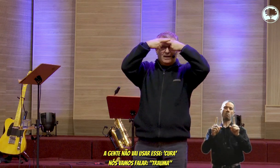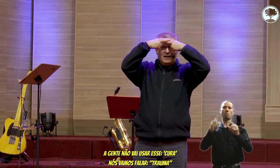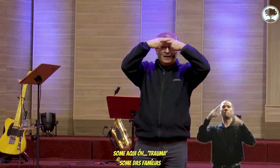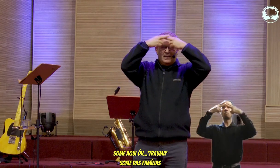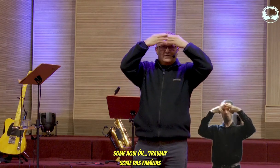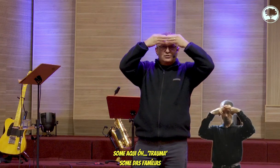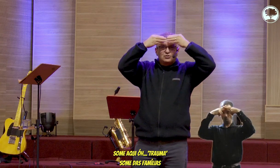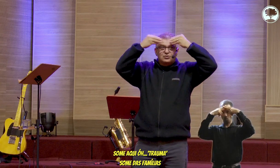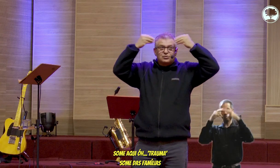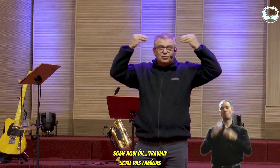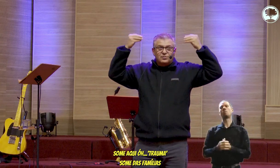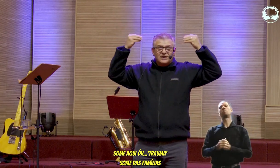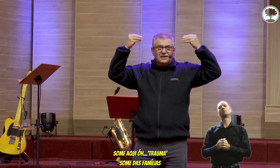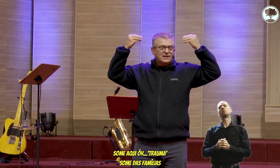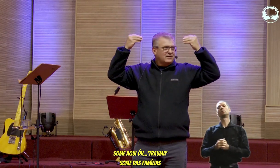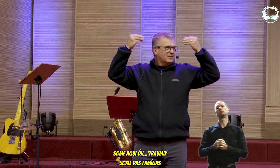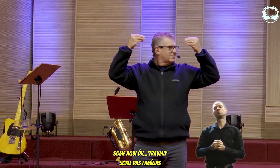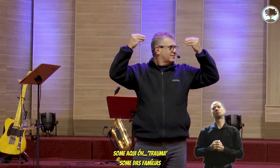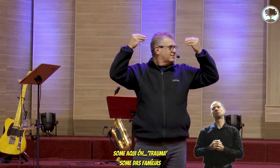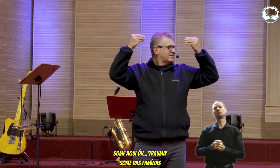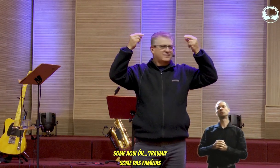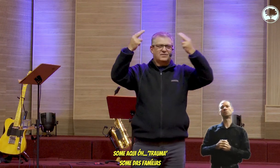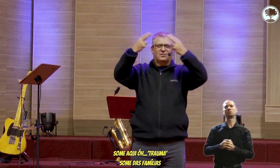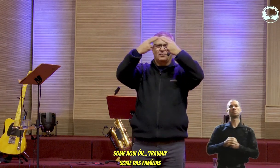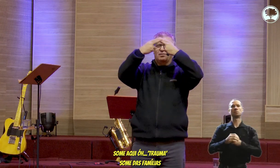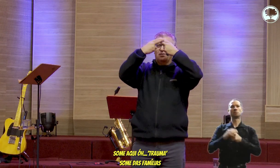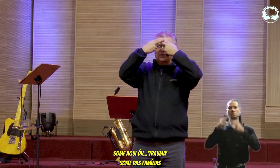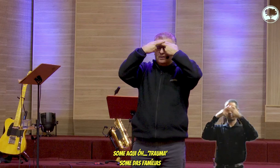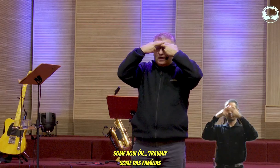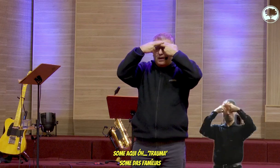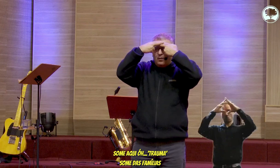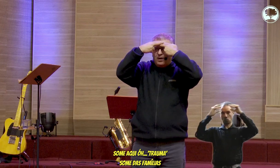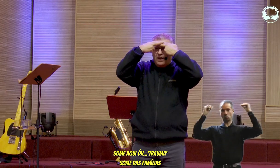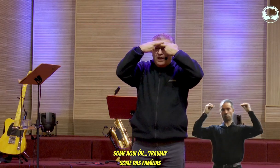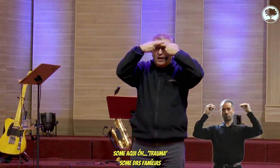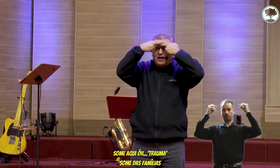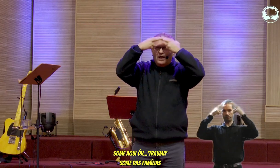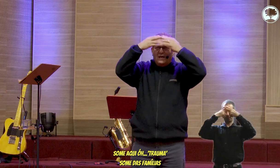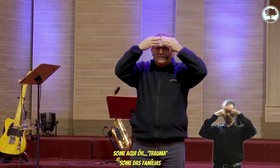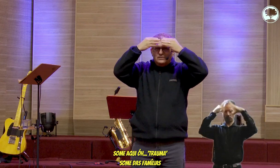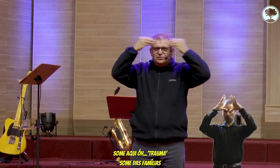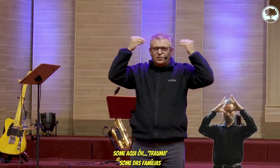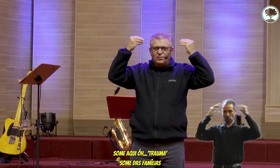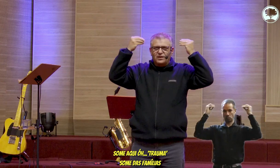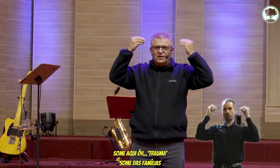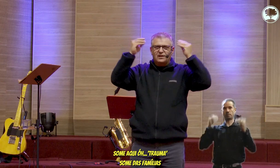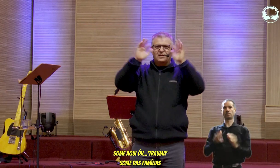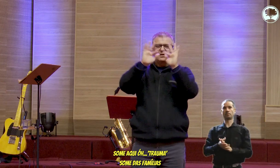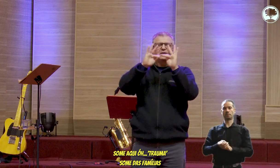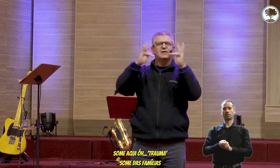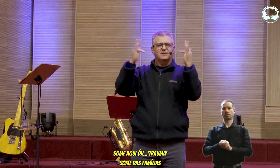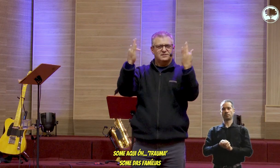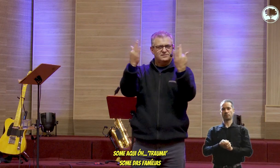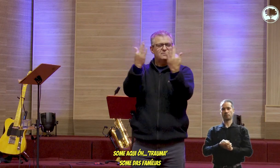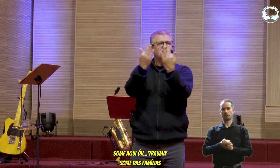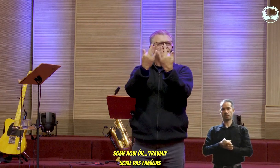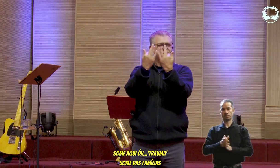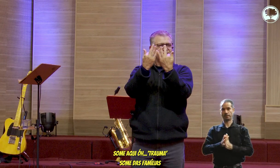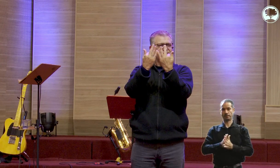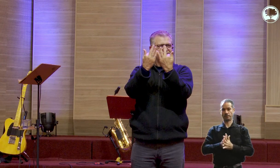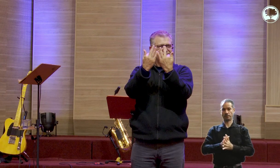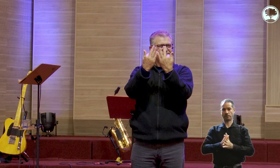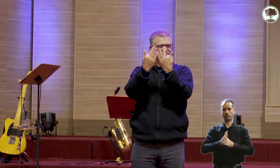some aqui, ó. Então, some das